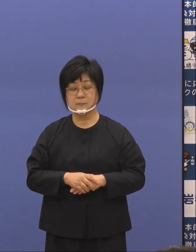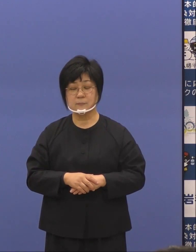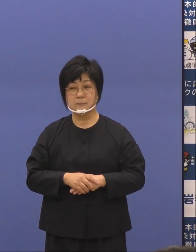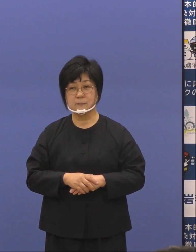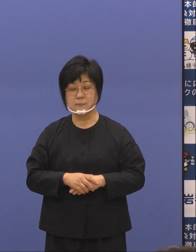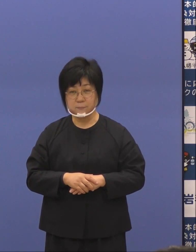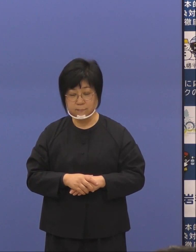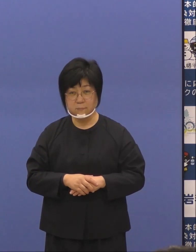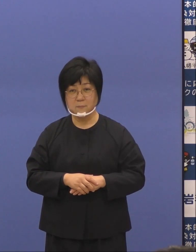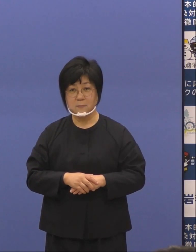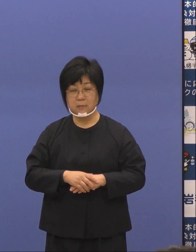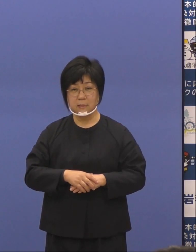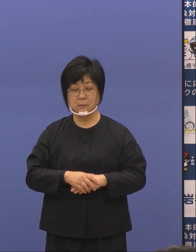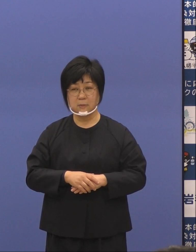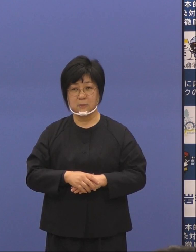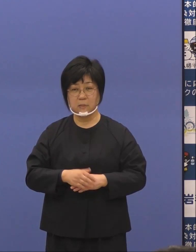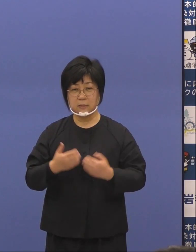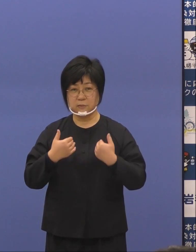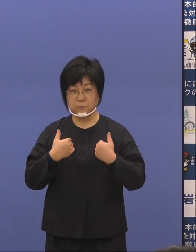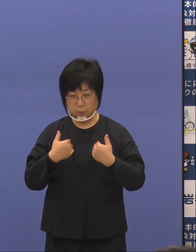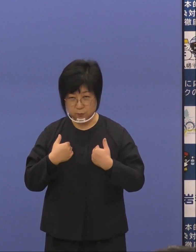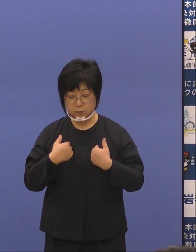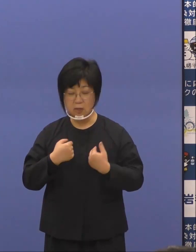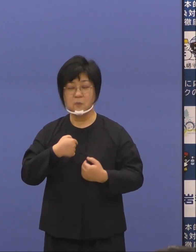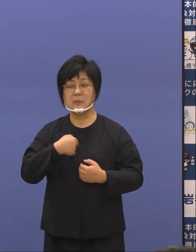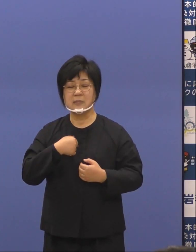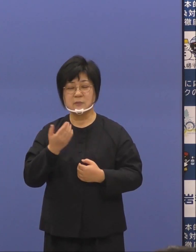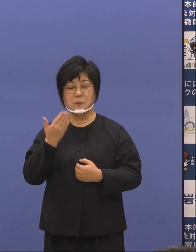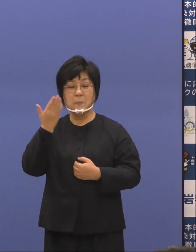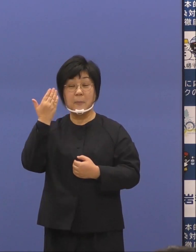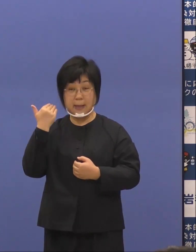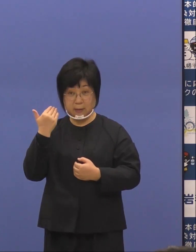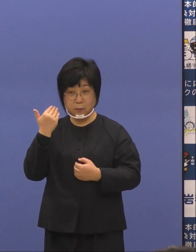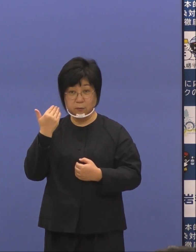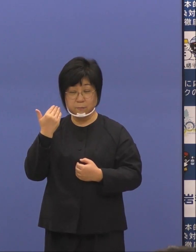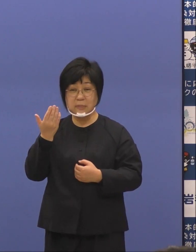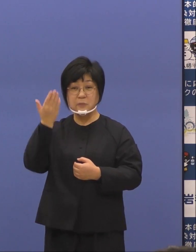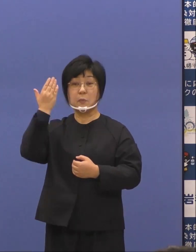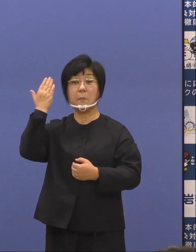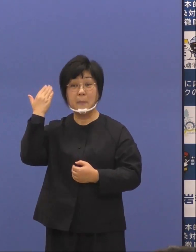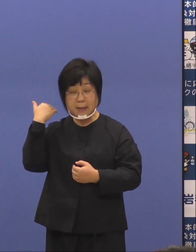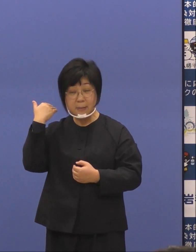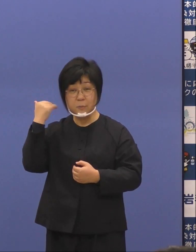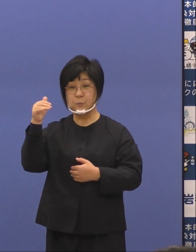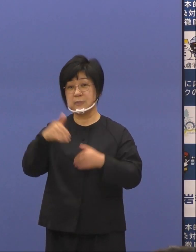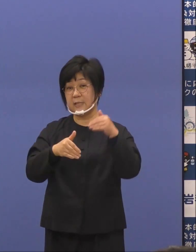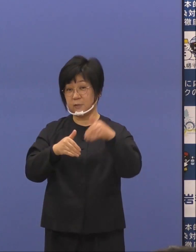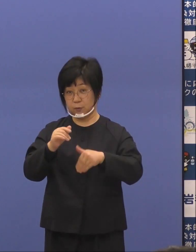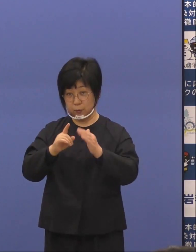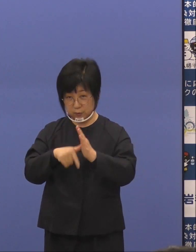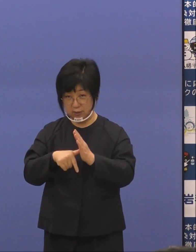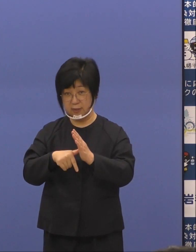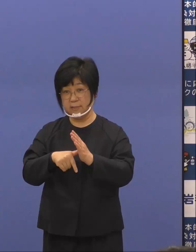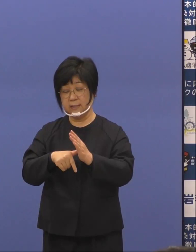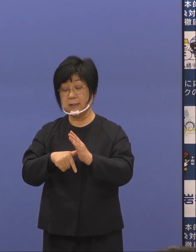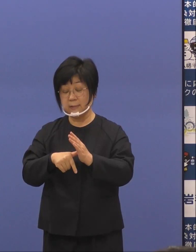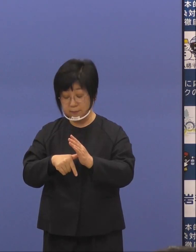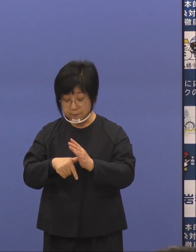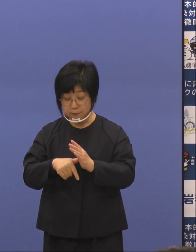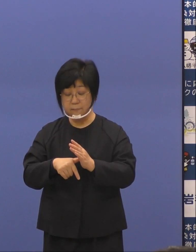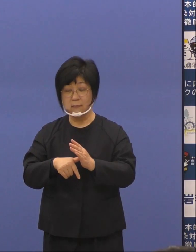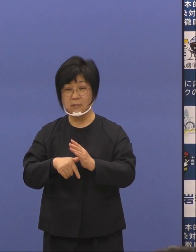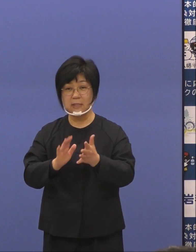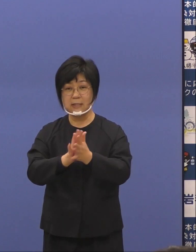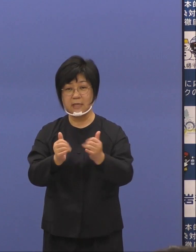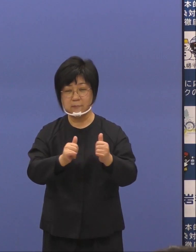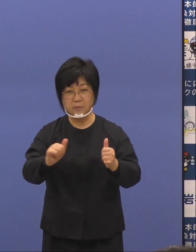私の前回選挙とかその前の選挙とかこうちゃんと県民の皆さんが今